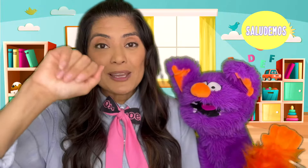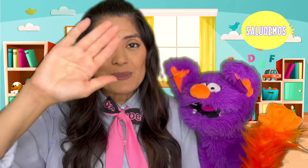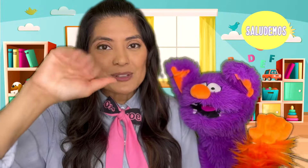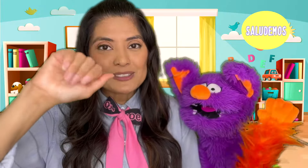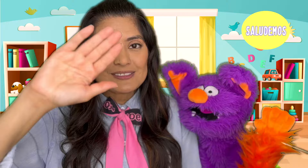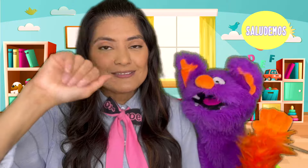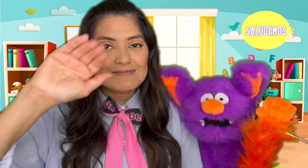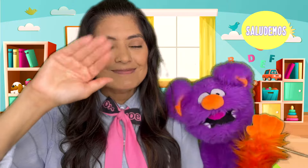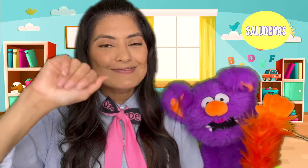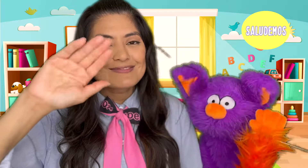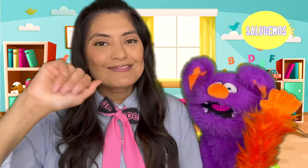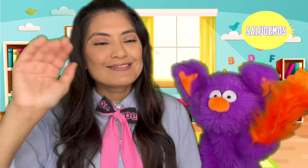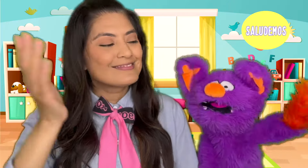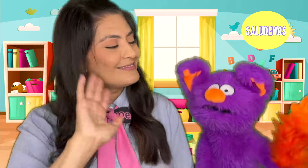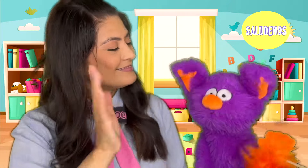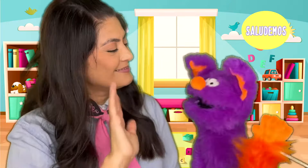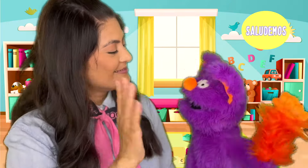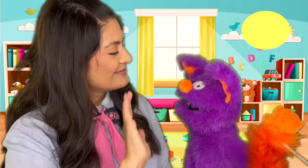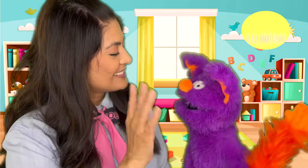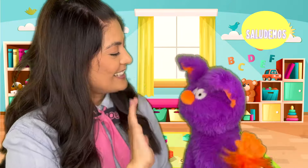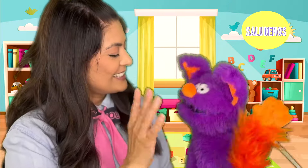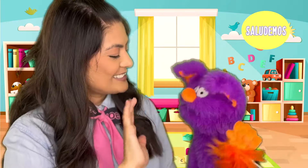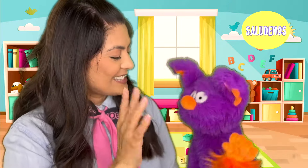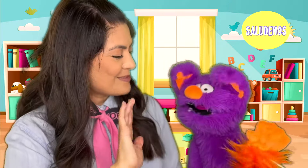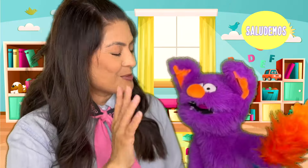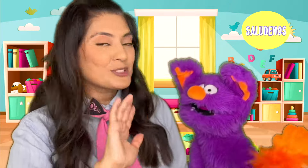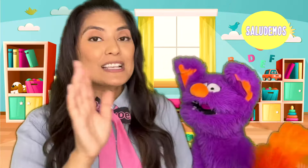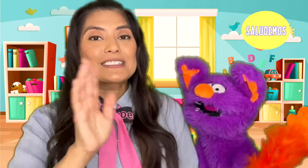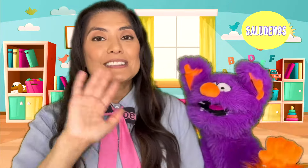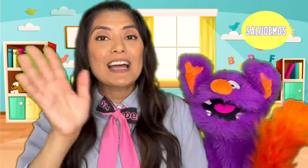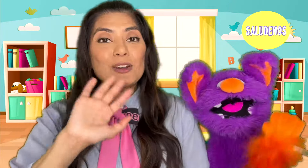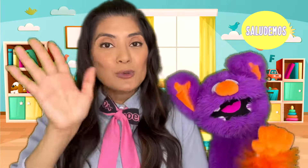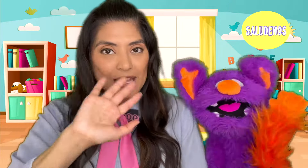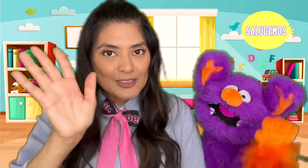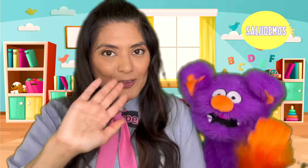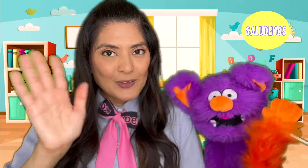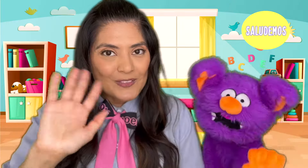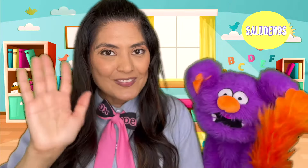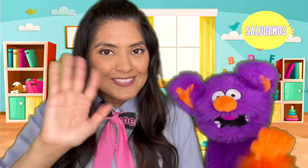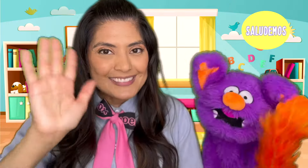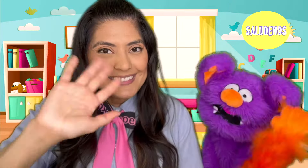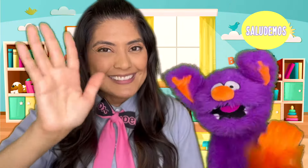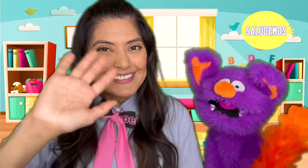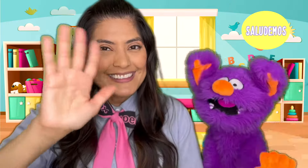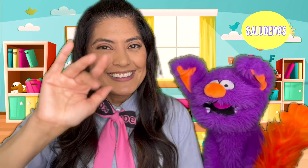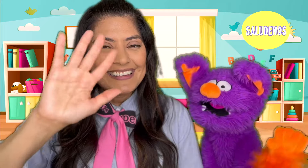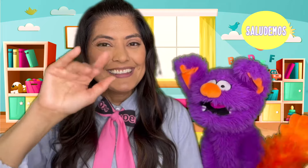Saludemos. Saludar. Estamos saludando.